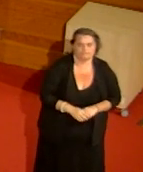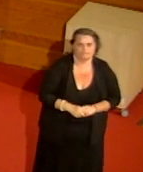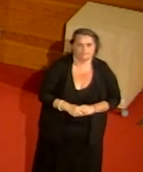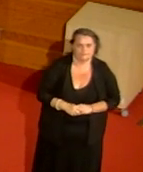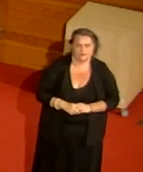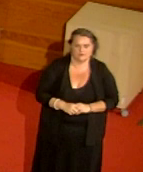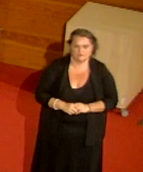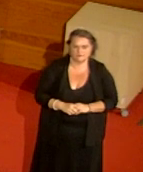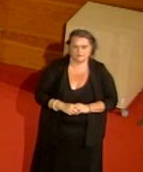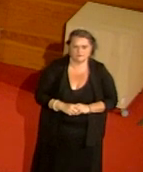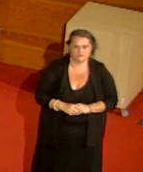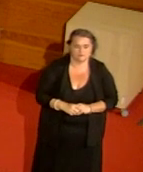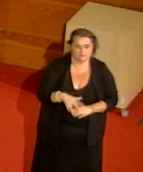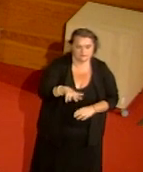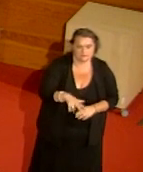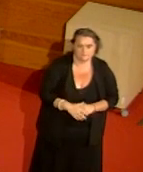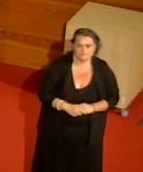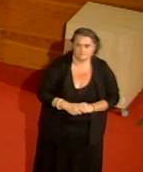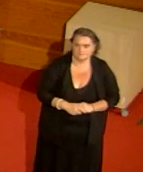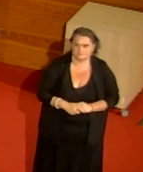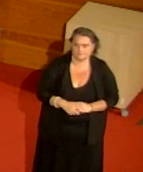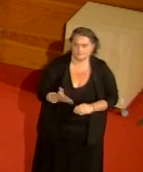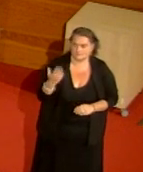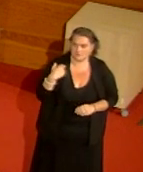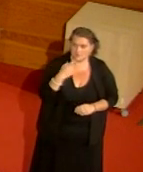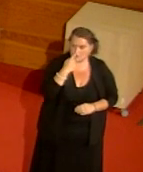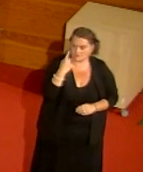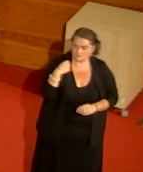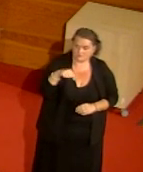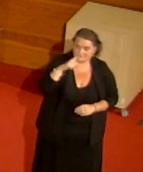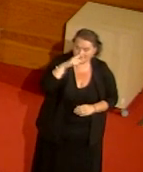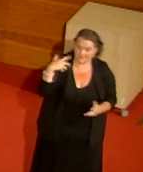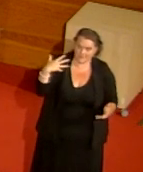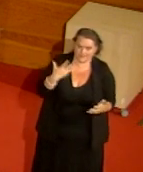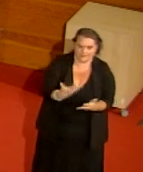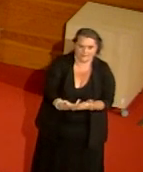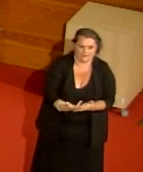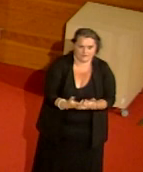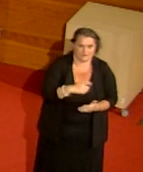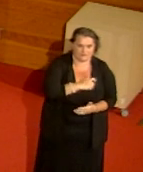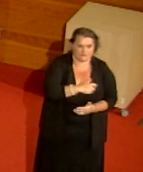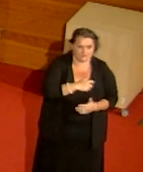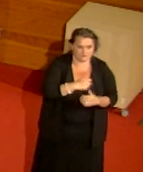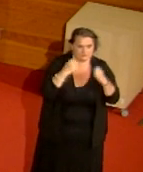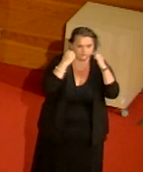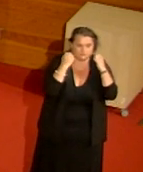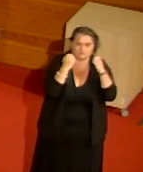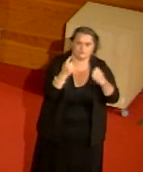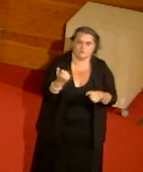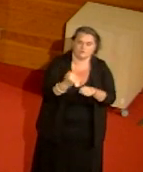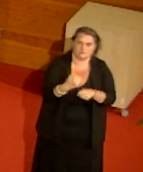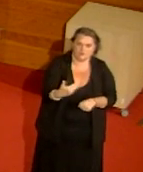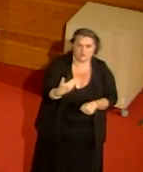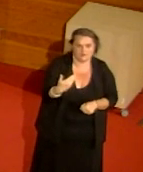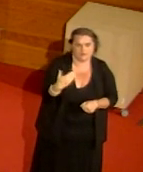argital decía que desde del año 2022 a 2023 ha formado parte de la comisión de estudios sobre precariedad y salud